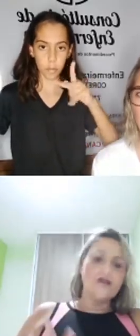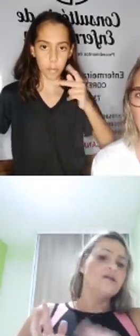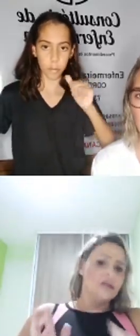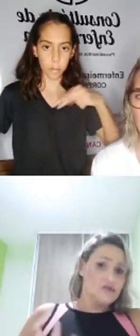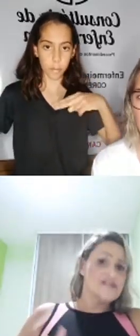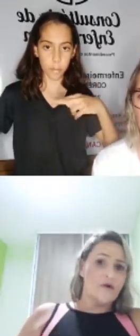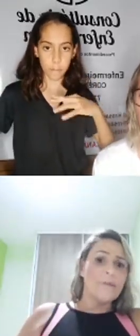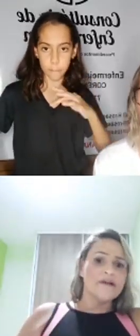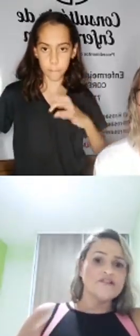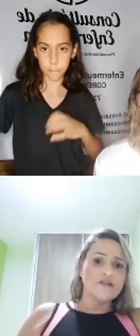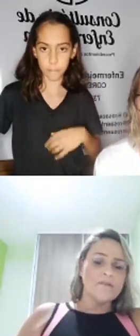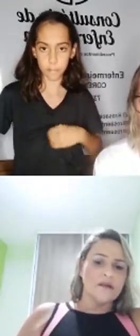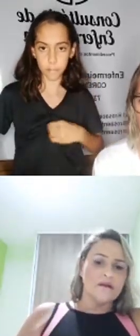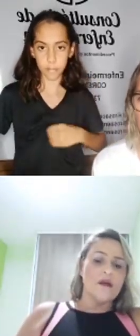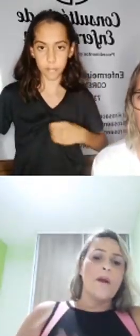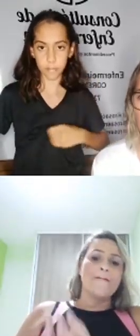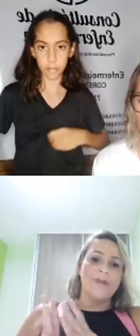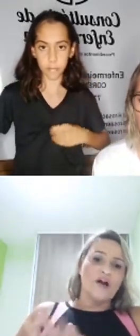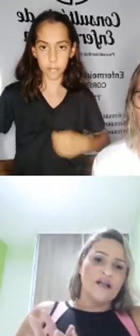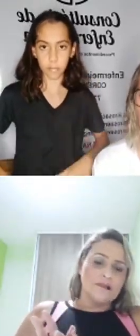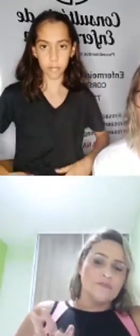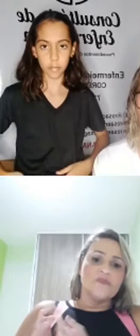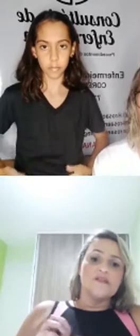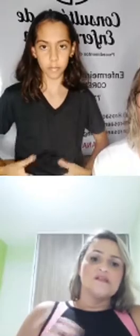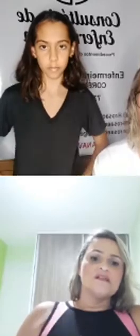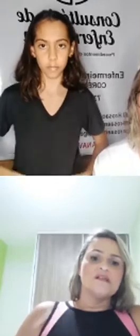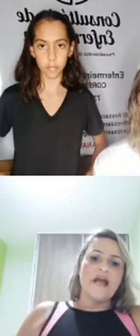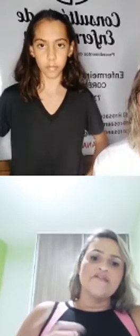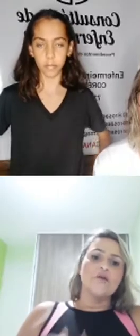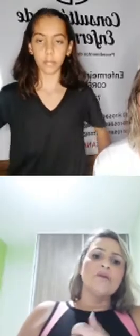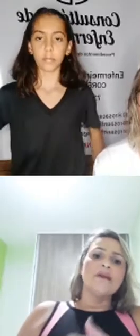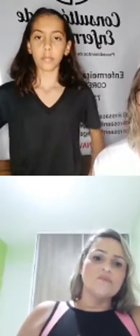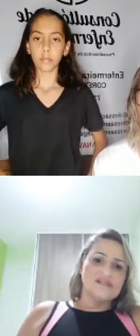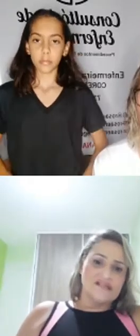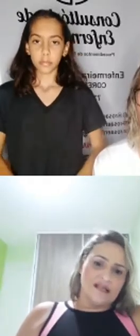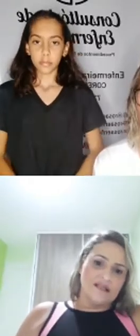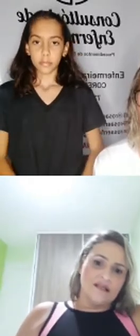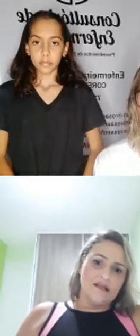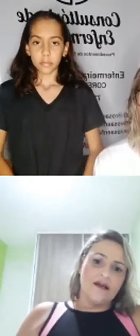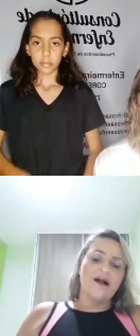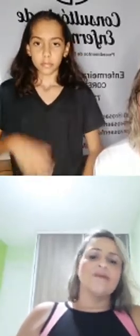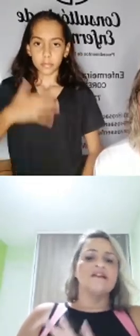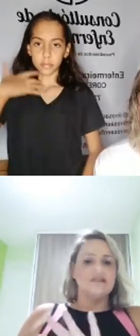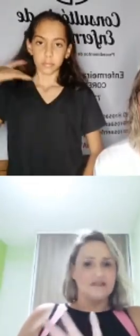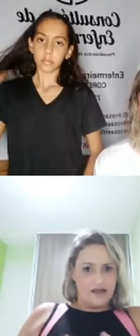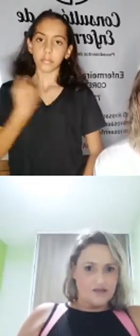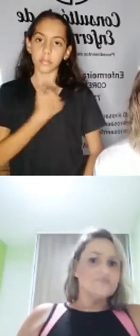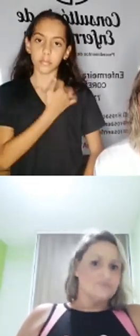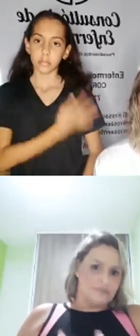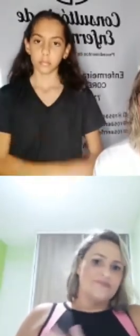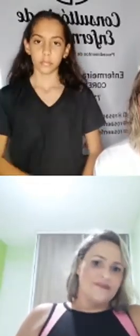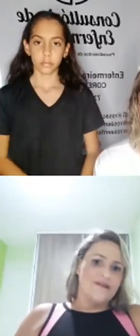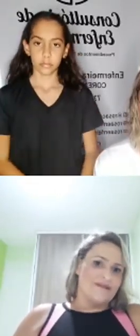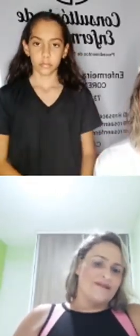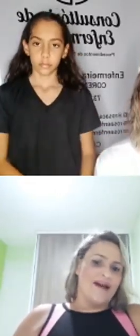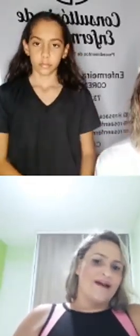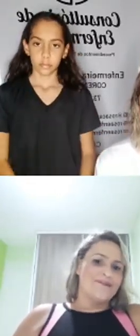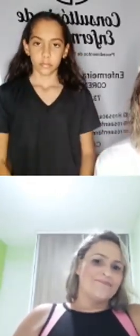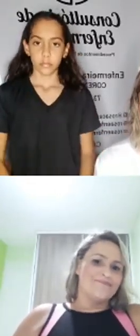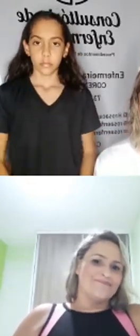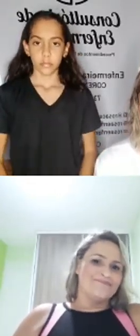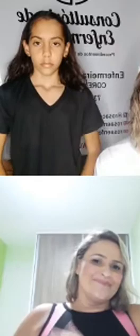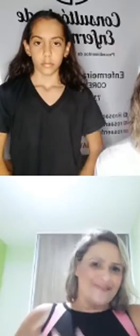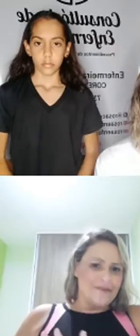fica e o seu acompanhante também. Porém, se evoluir para uma cesariana, a maternidade